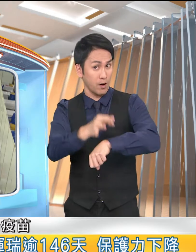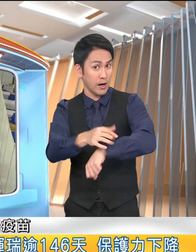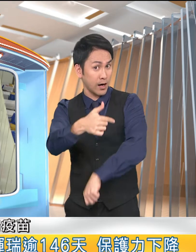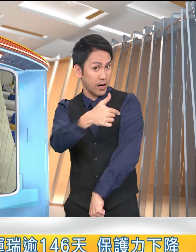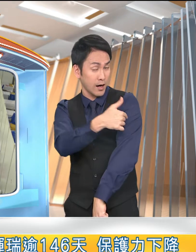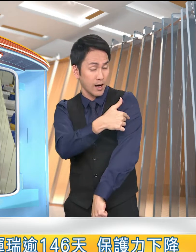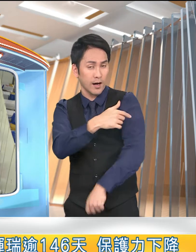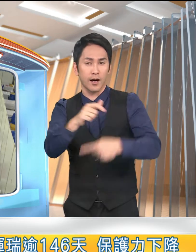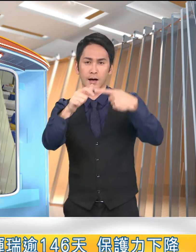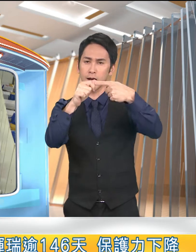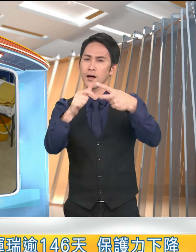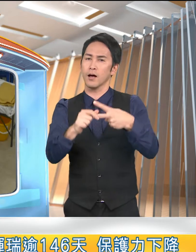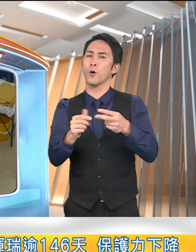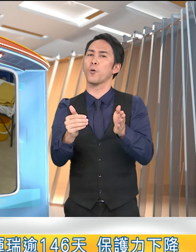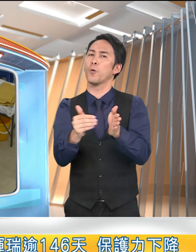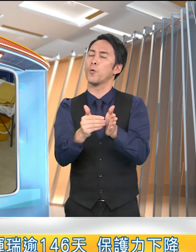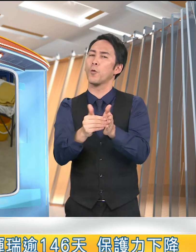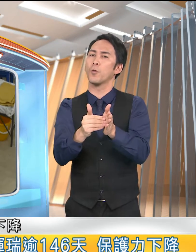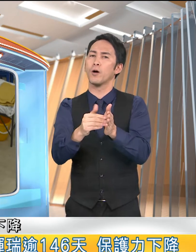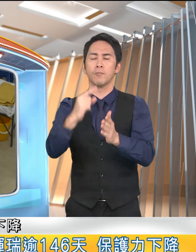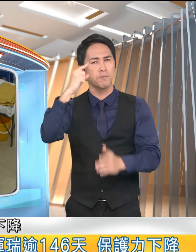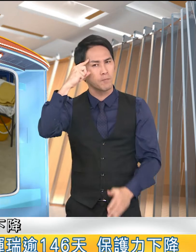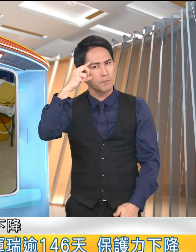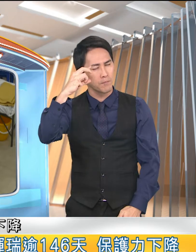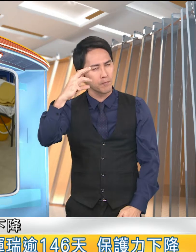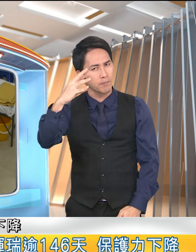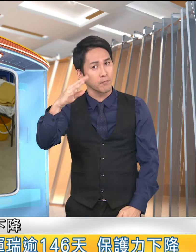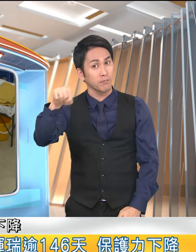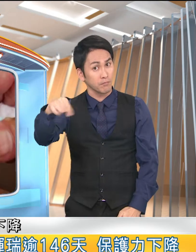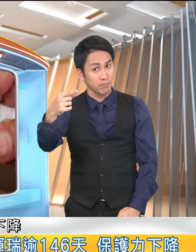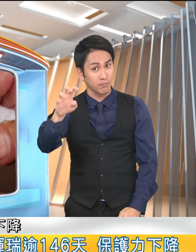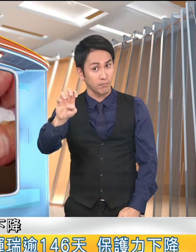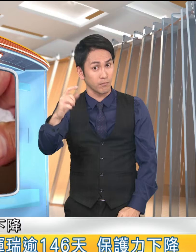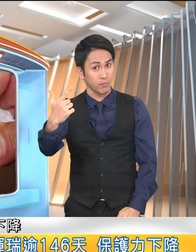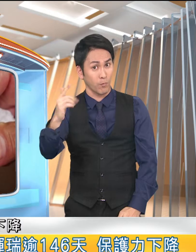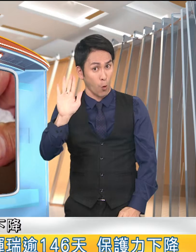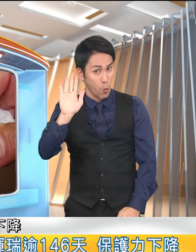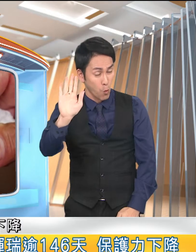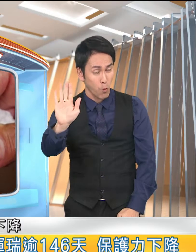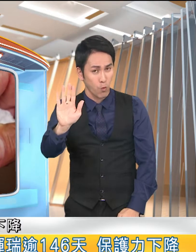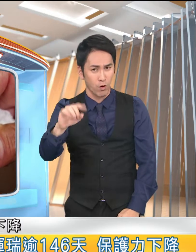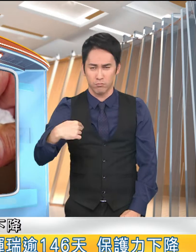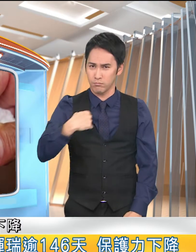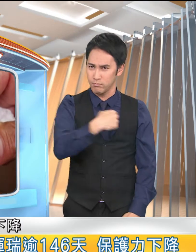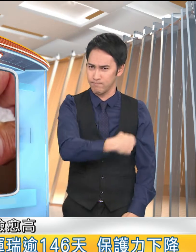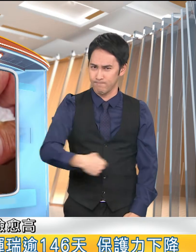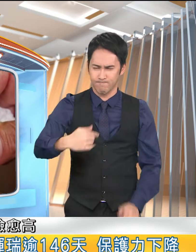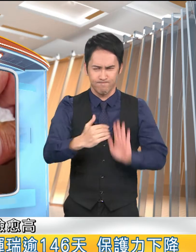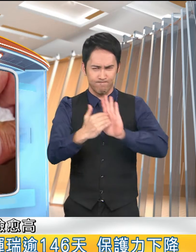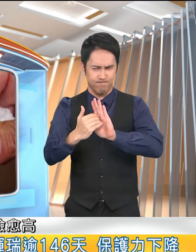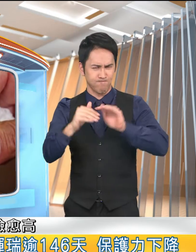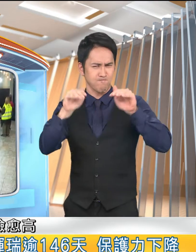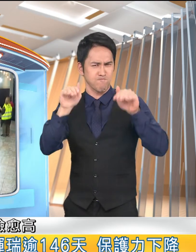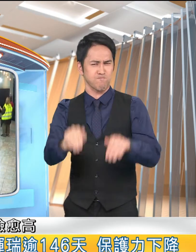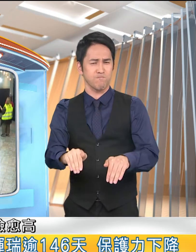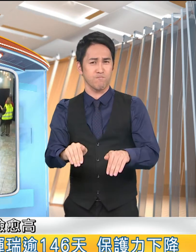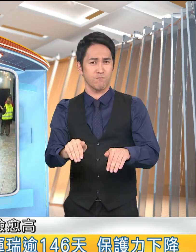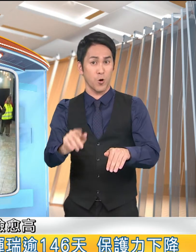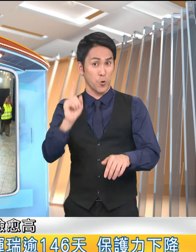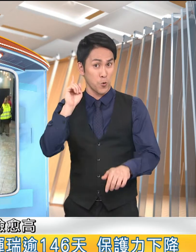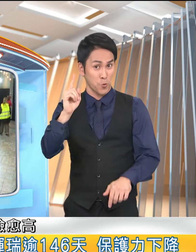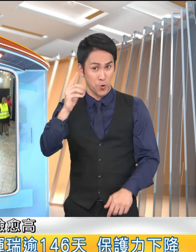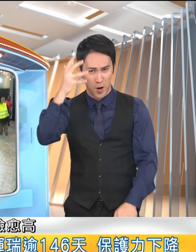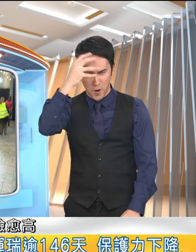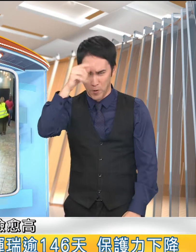苗，在146天之后，保护力会明显的大幅下降，而且年龄越大，